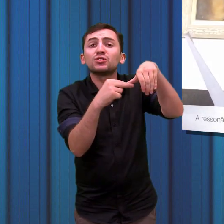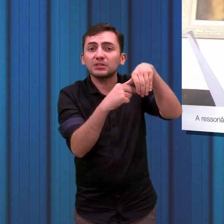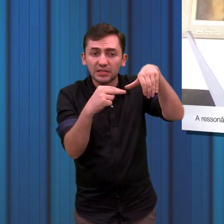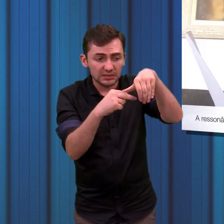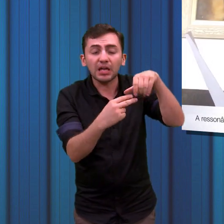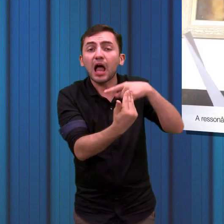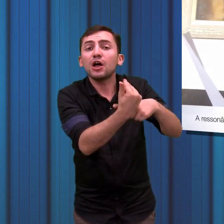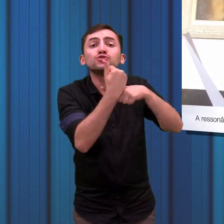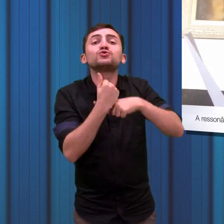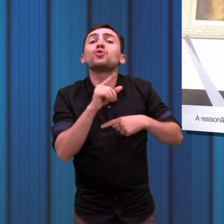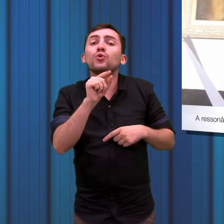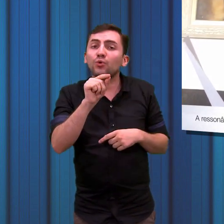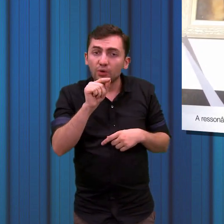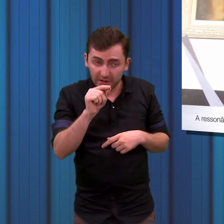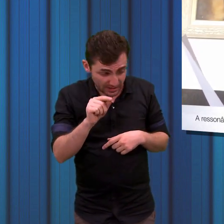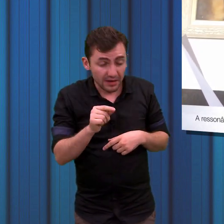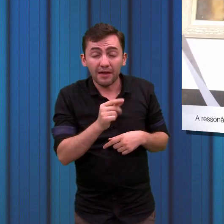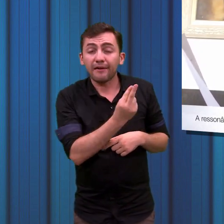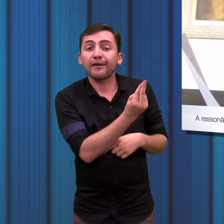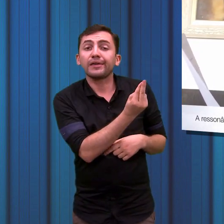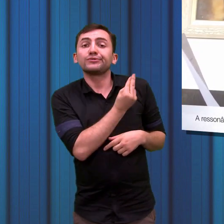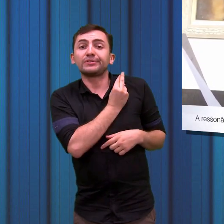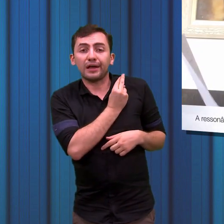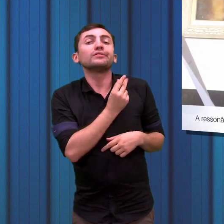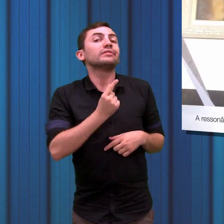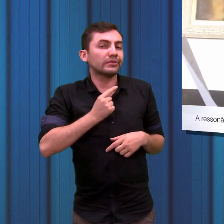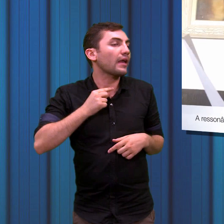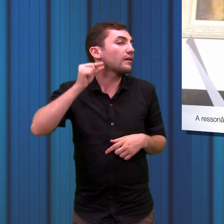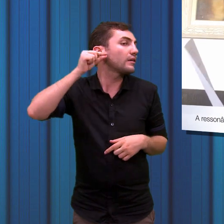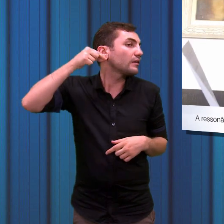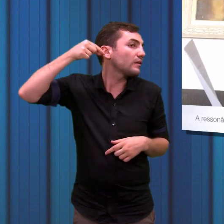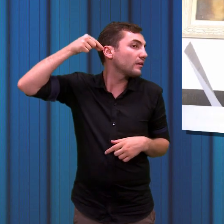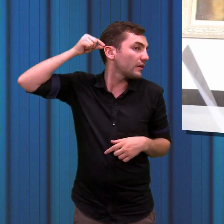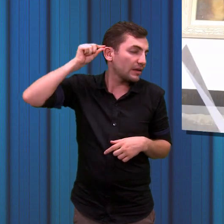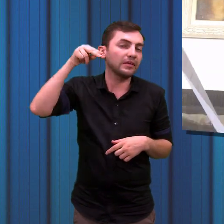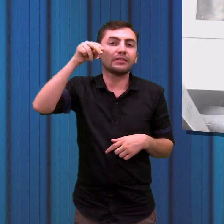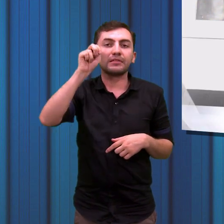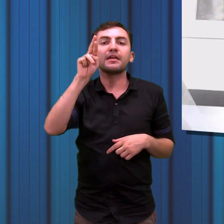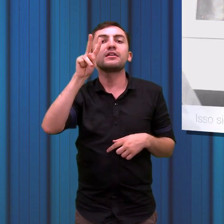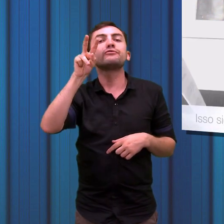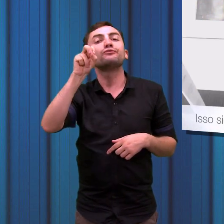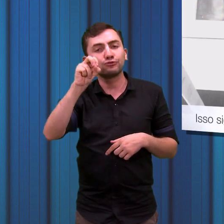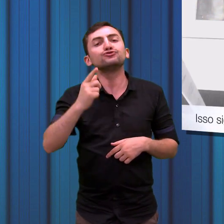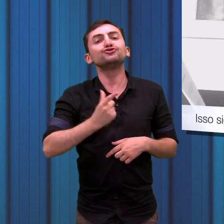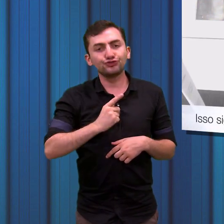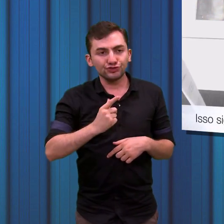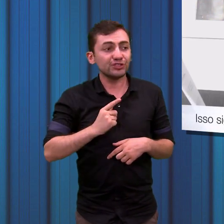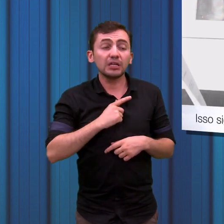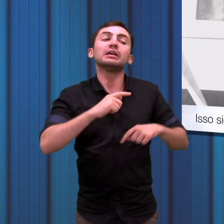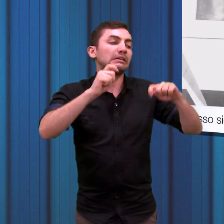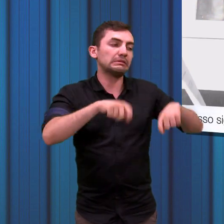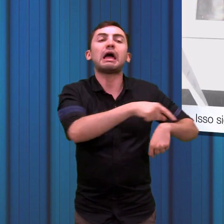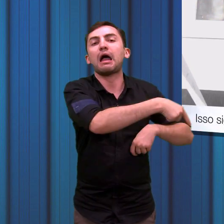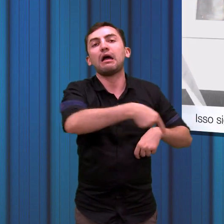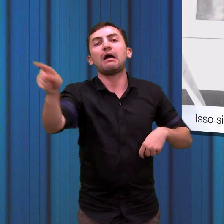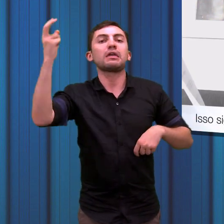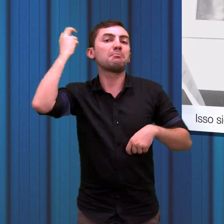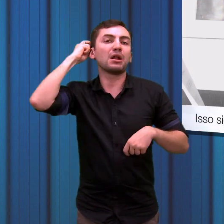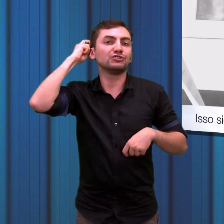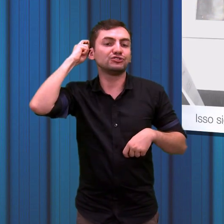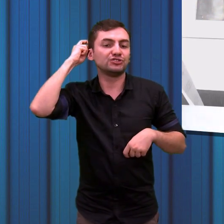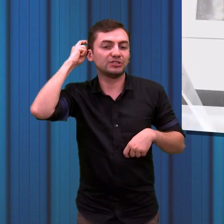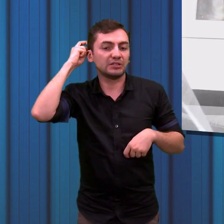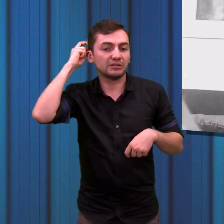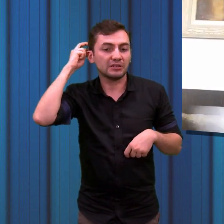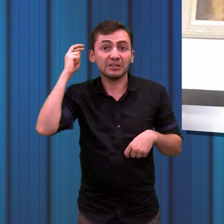A ressonância basicamente serviu para mostrar que o Guilherme tinha nervo auditivo. Isso significa que ele era